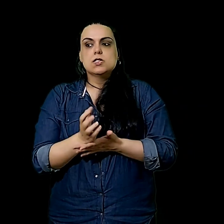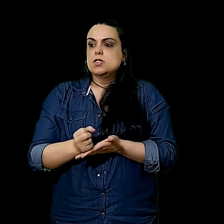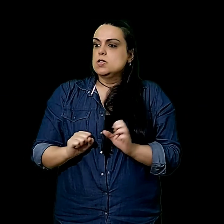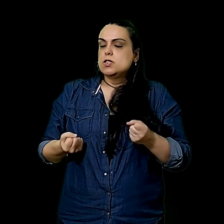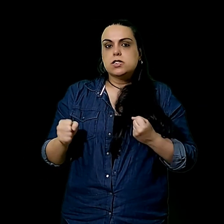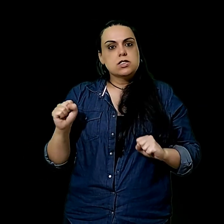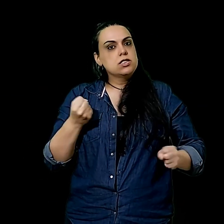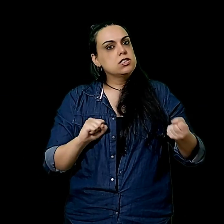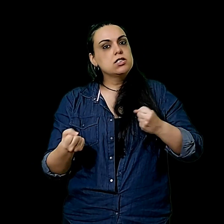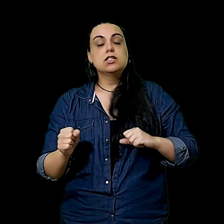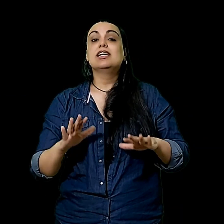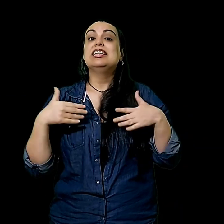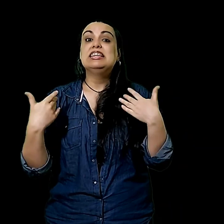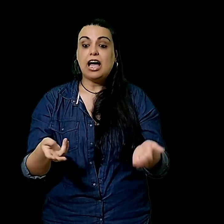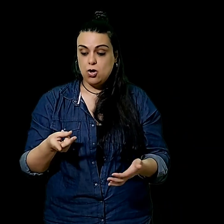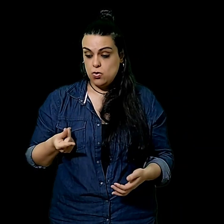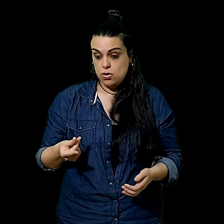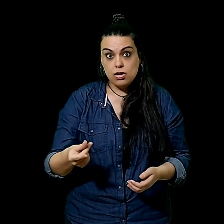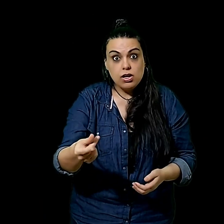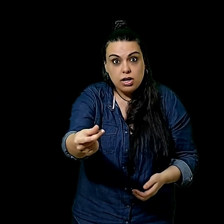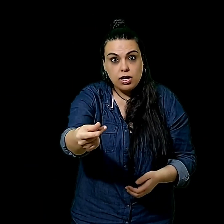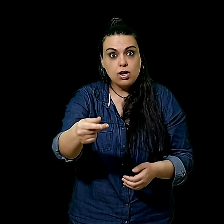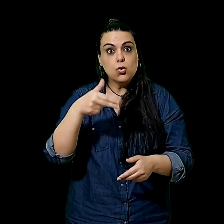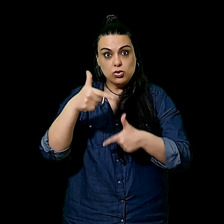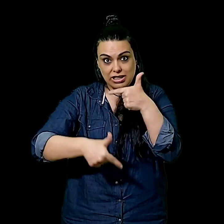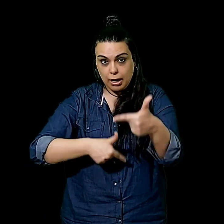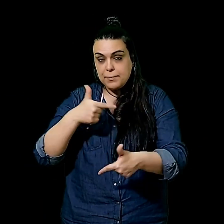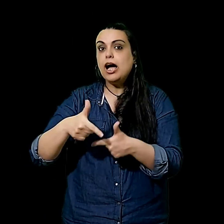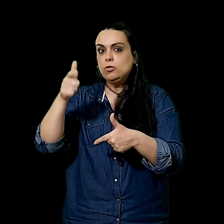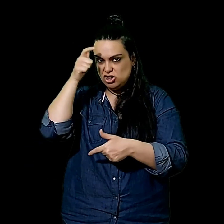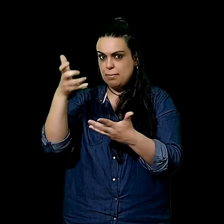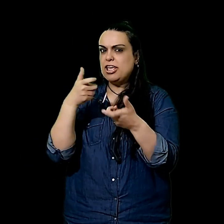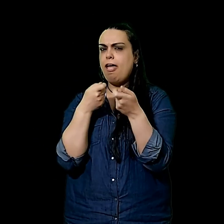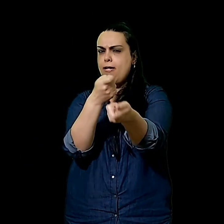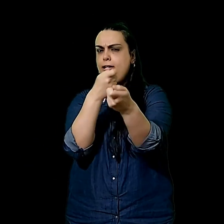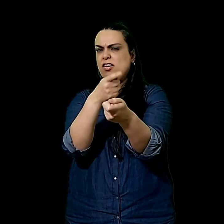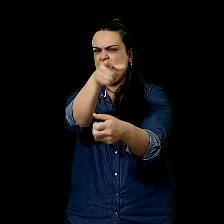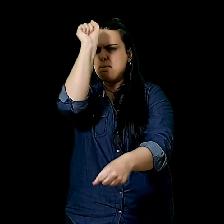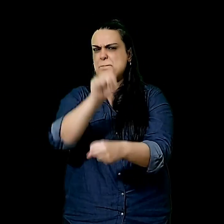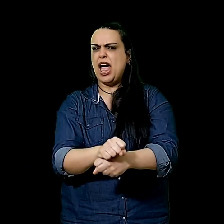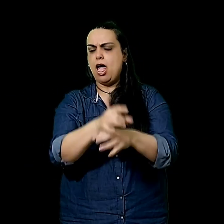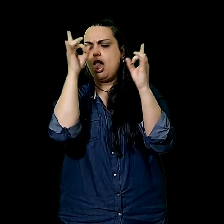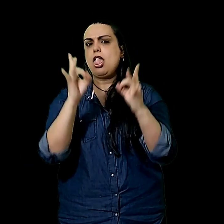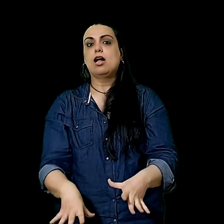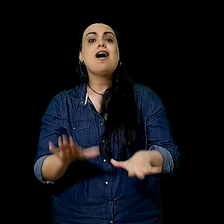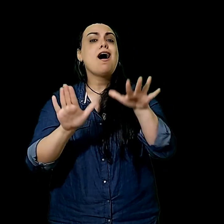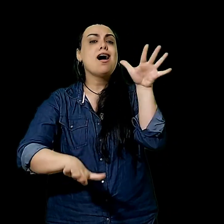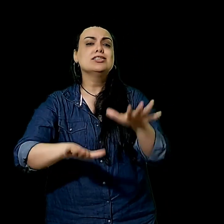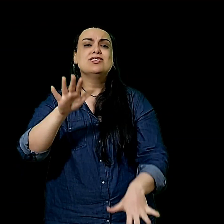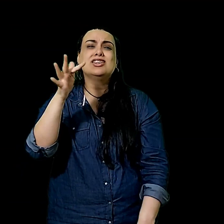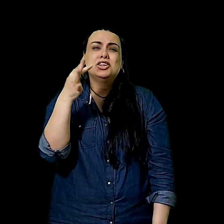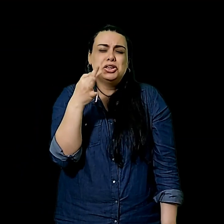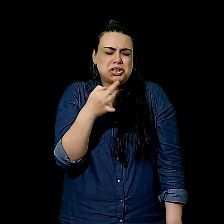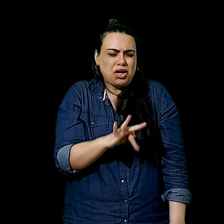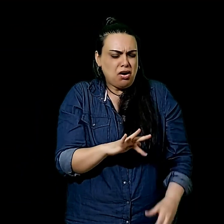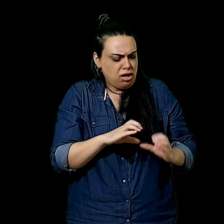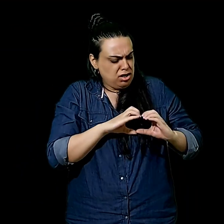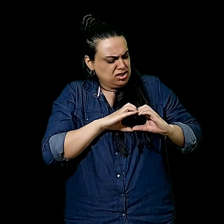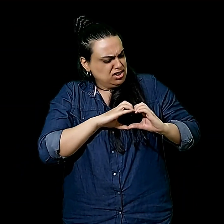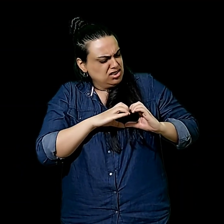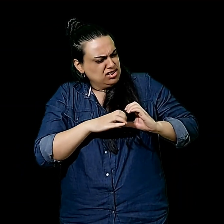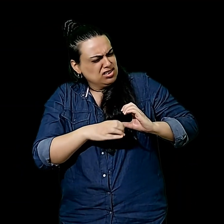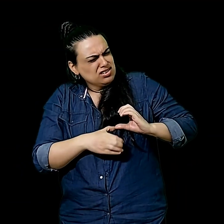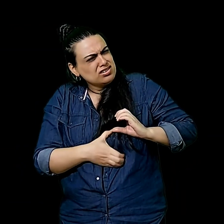essa durabilidade vai querer ser interrompida por vários fatores. Às vezes, por uma dor, uma tristeza, como você